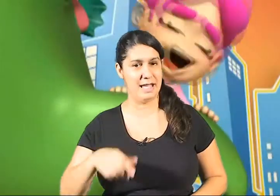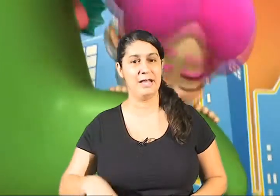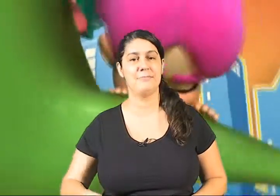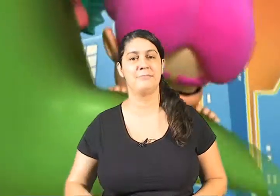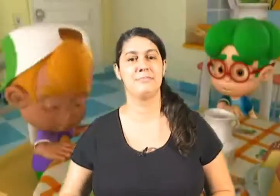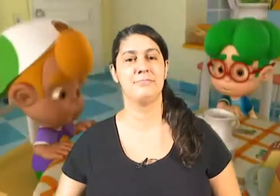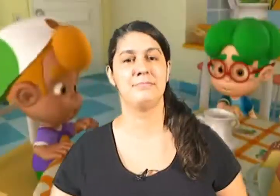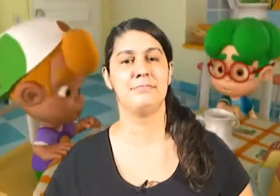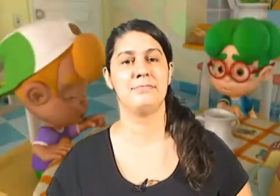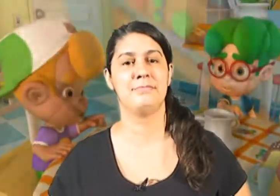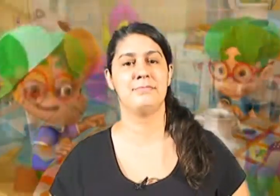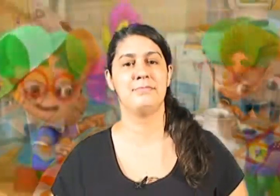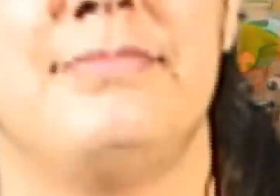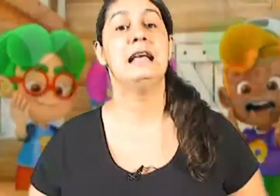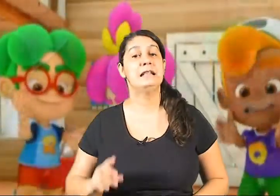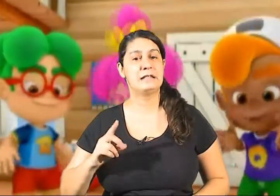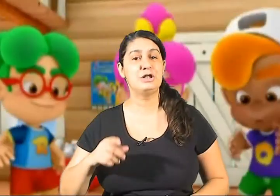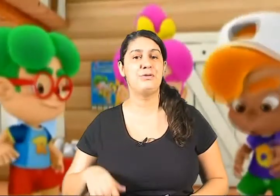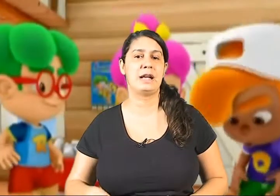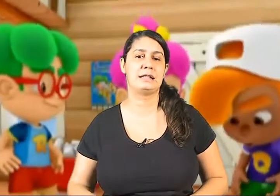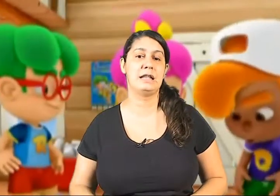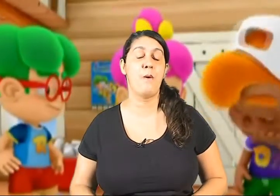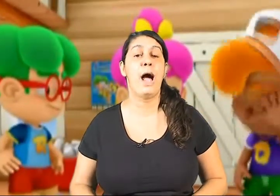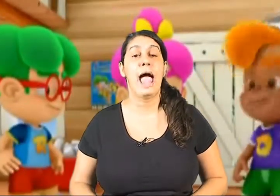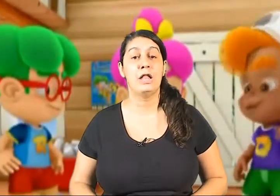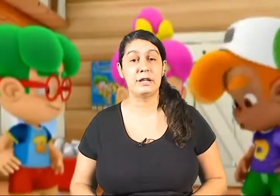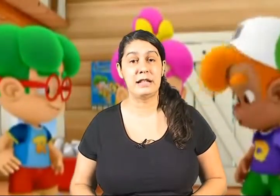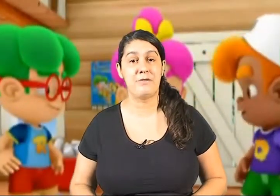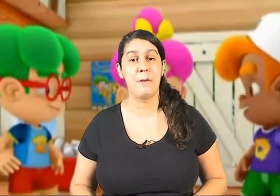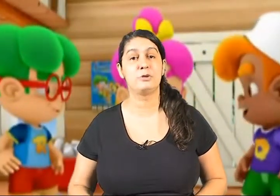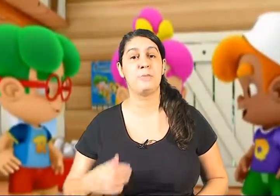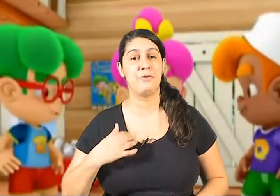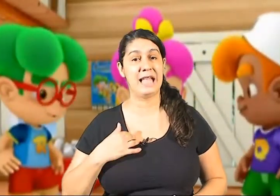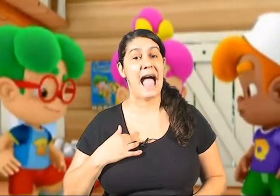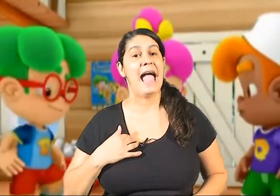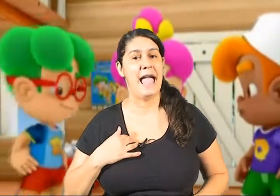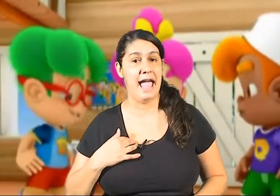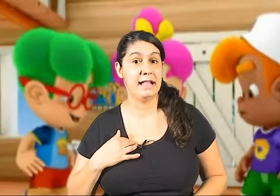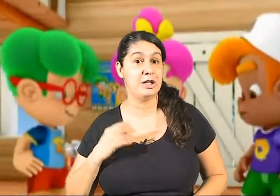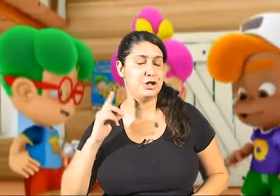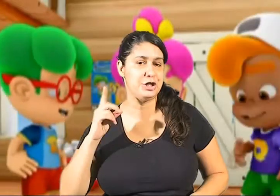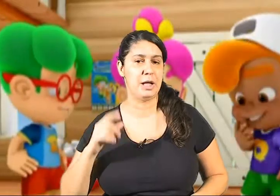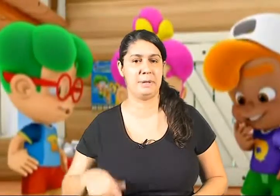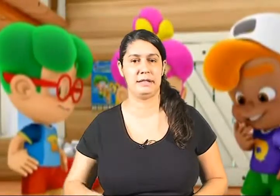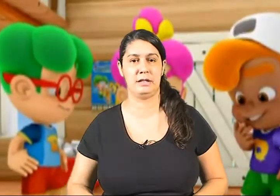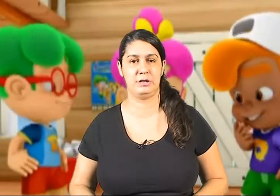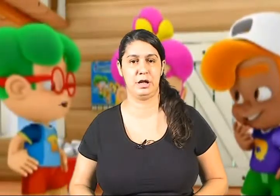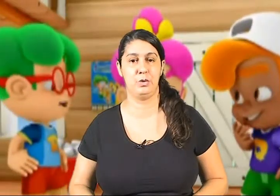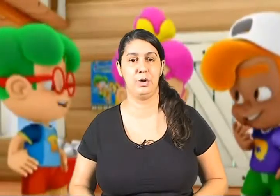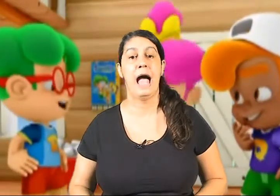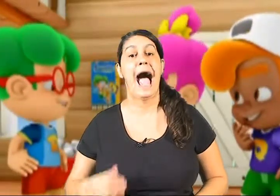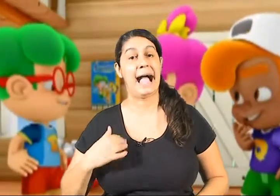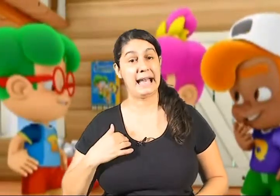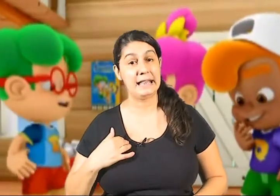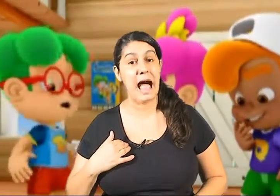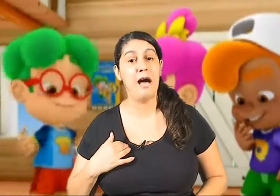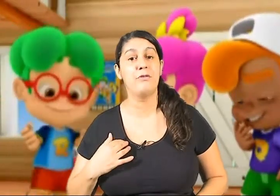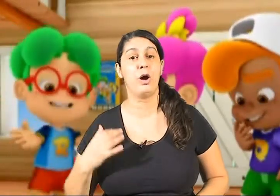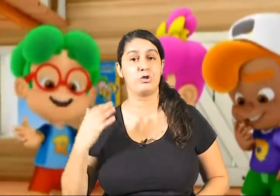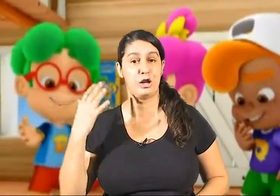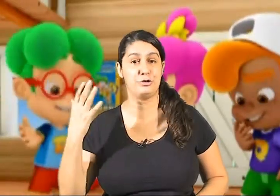e você Santificação é nós levarmos uma vida reta diante da presença do Senhor